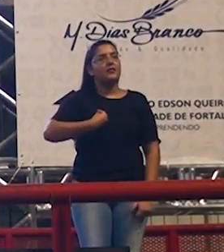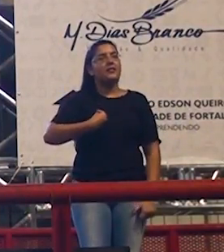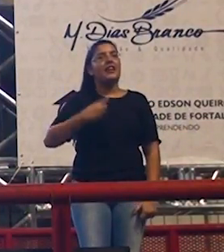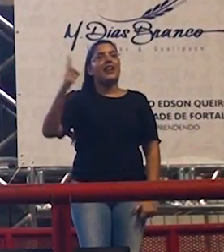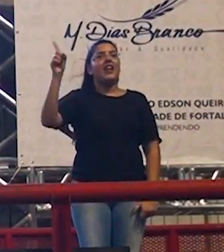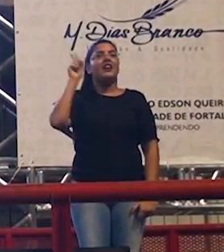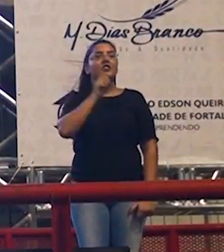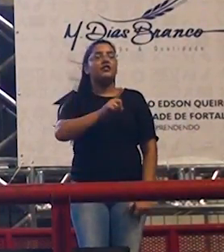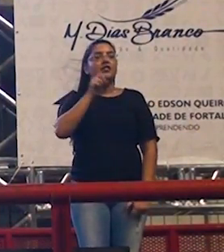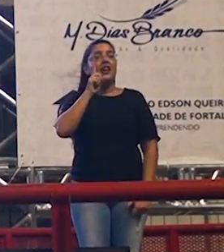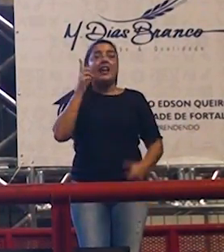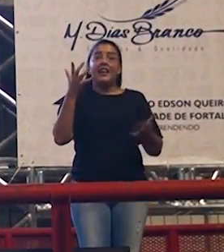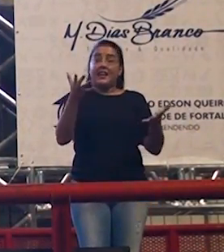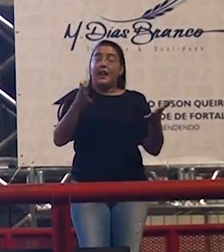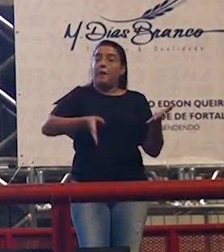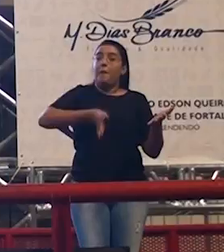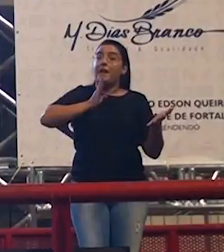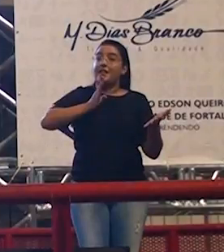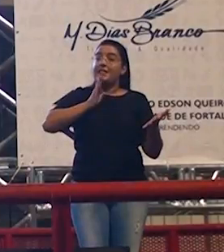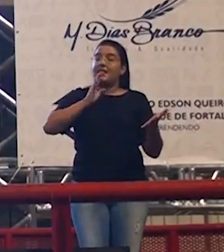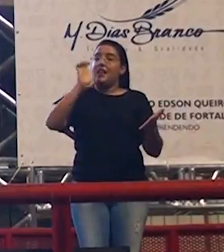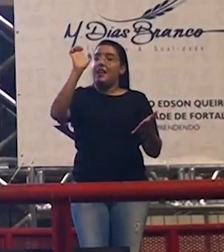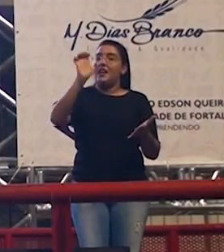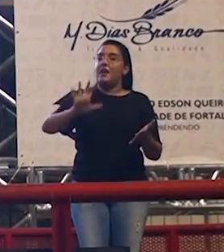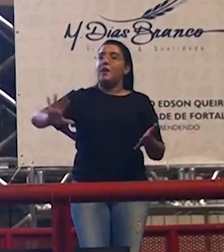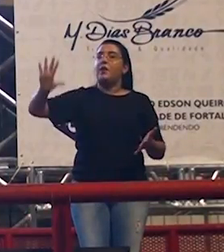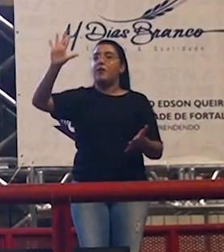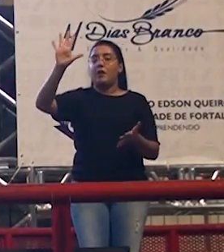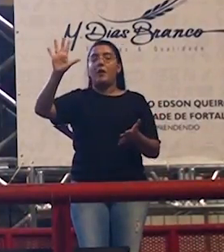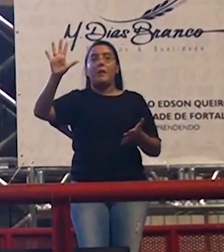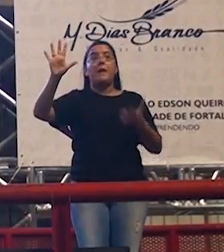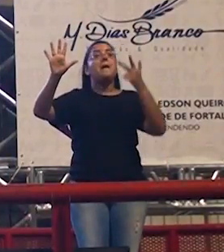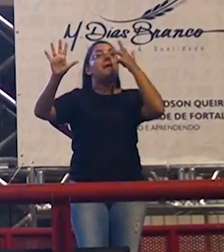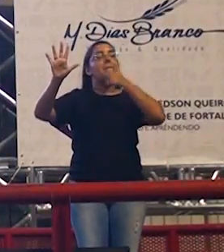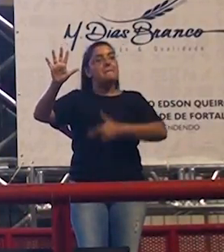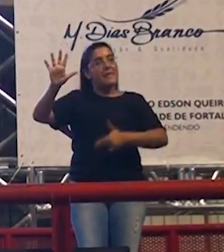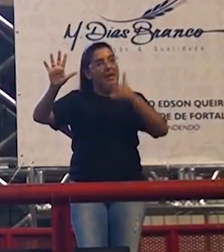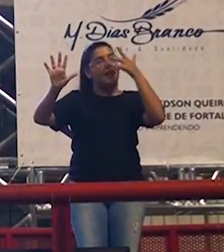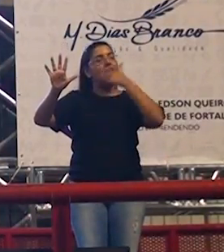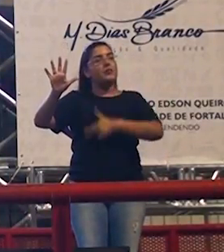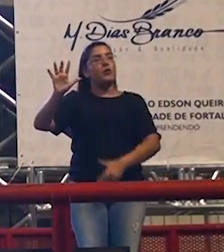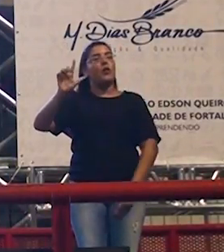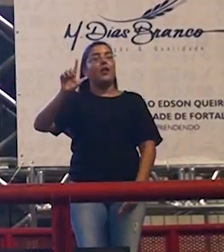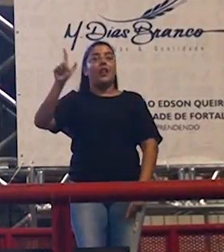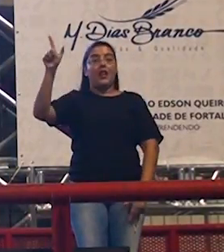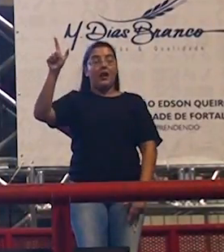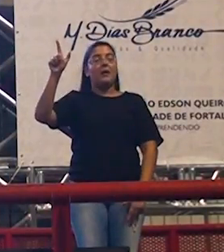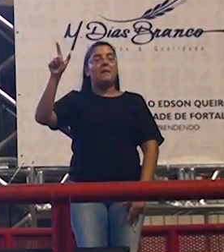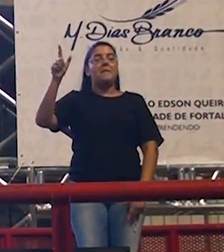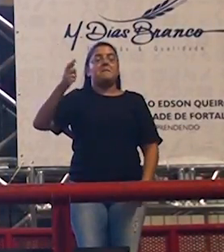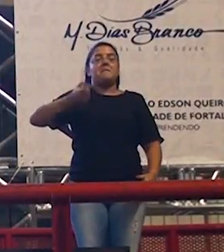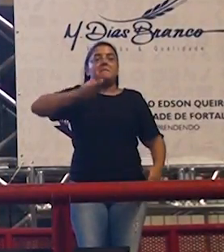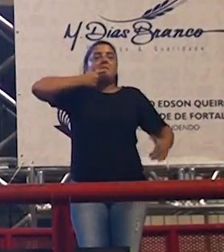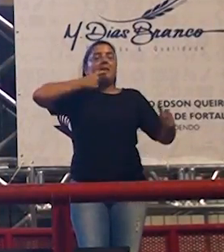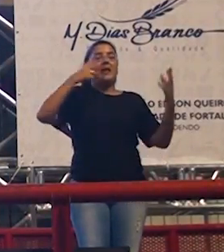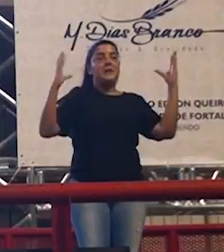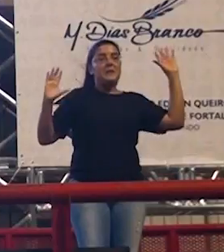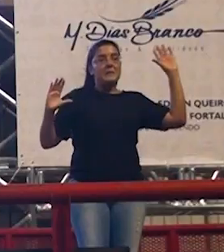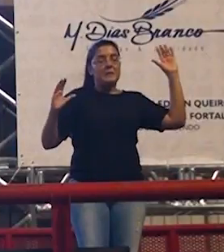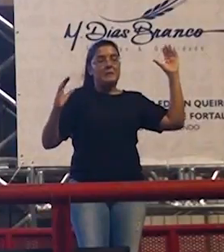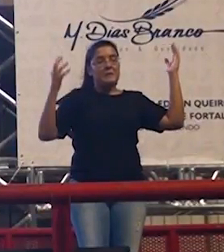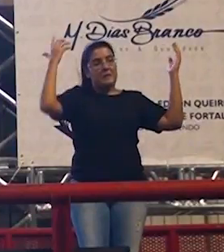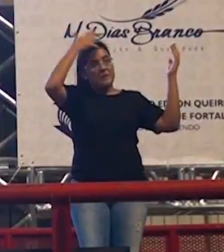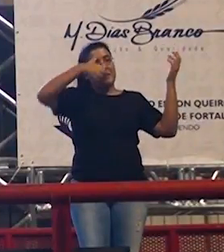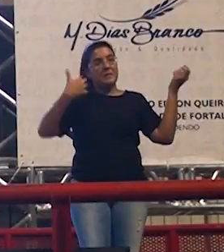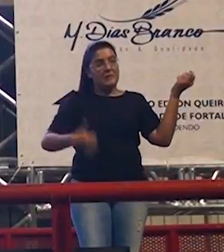curtir os Estados Unidos e quiser conhecer a Europa, volte ao mesmo lugar, no Golfo do México, onde a corrente chegou,